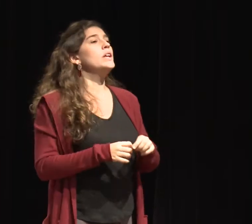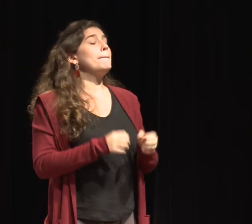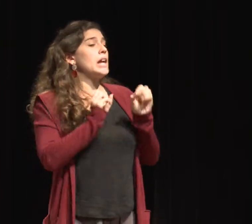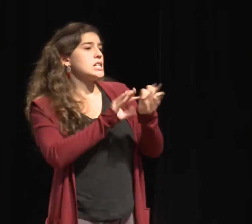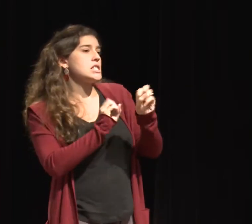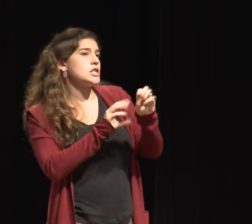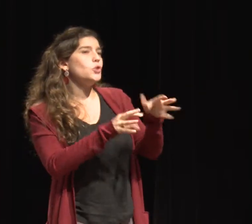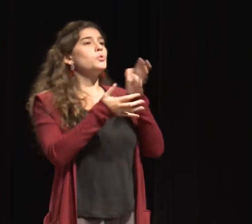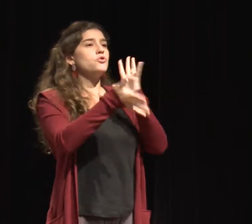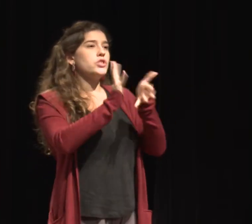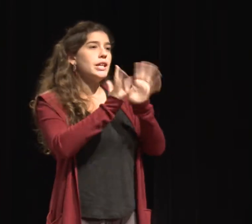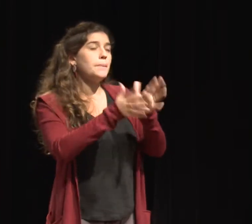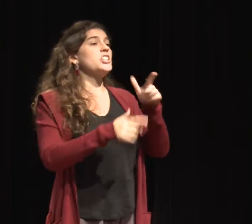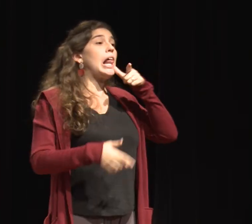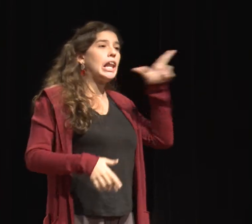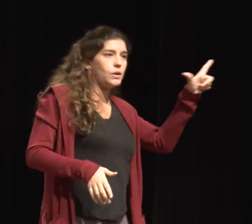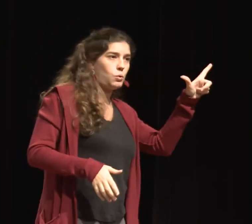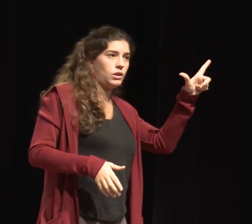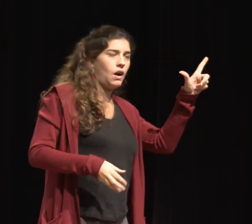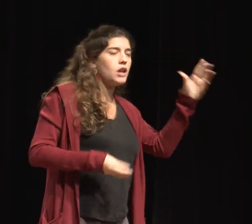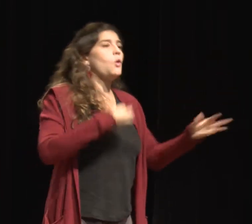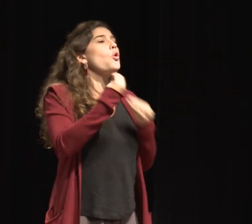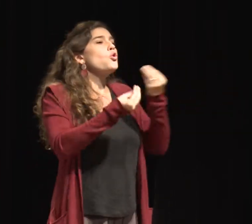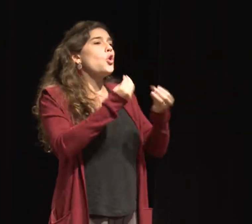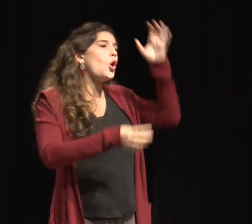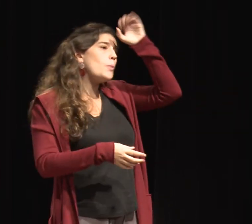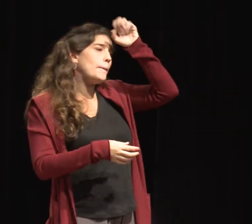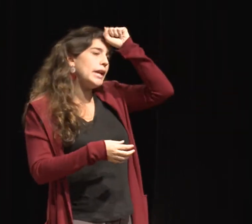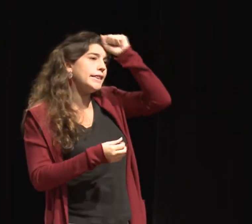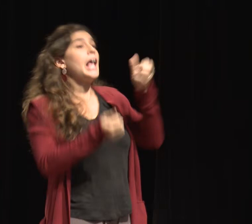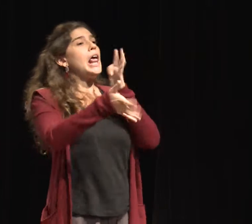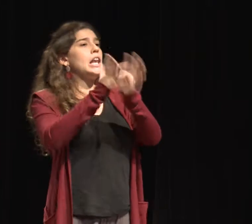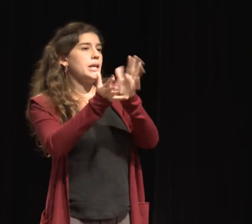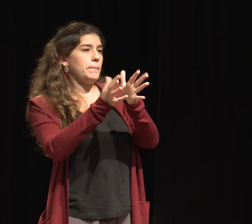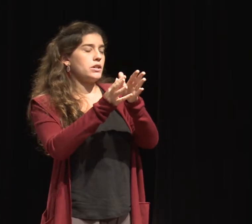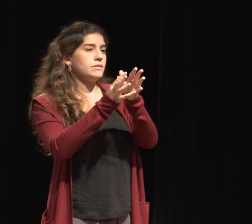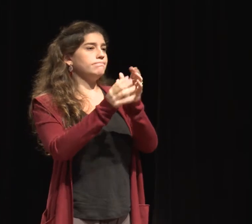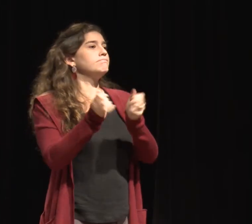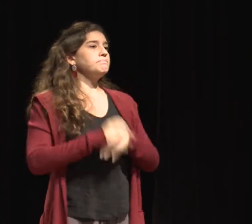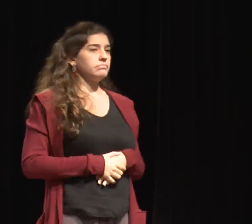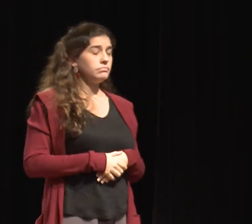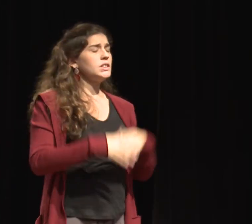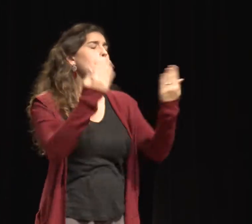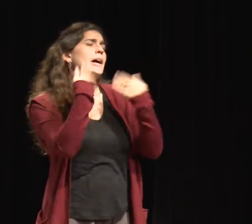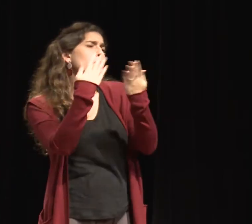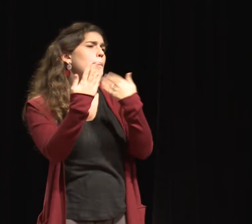Tinha material para ensino de Libras e como aprender Libras.